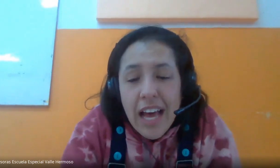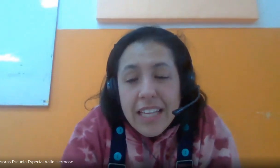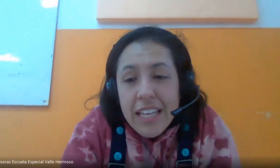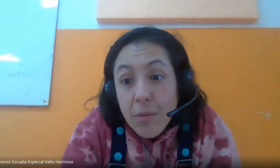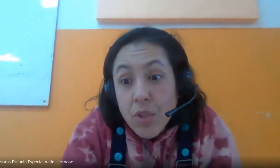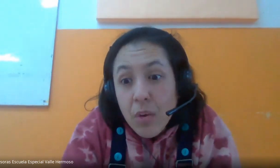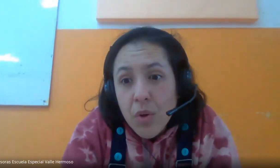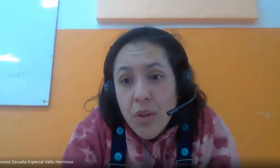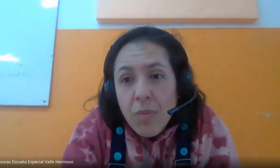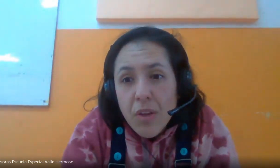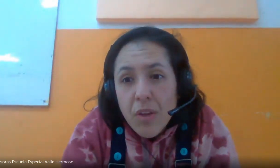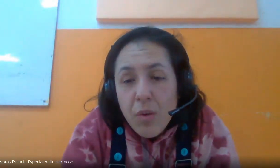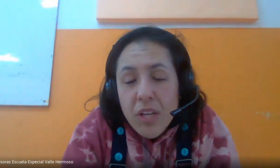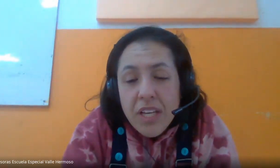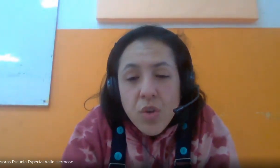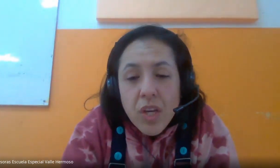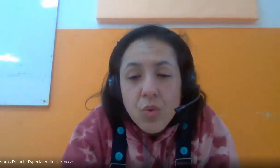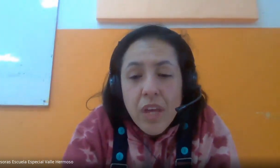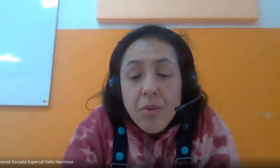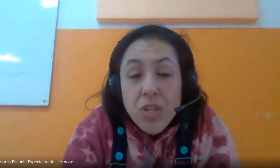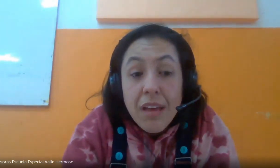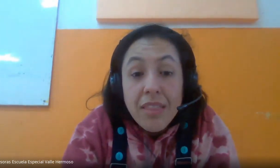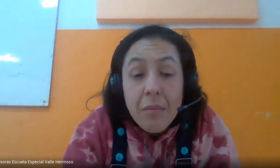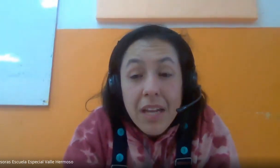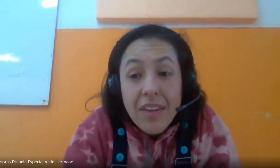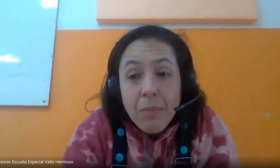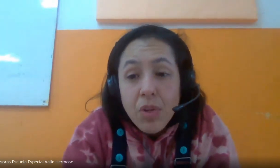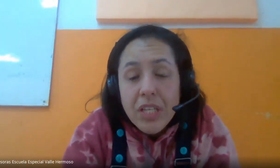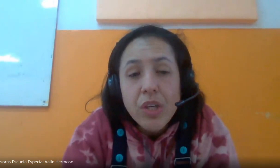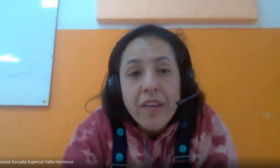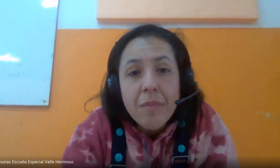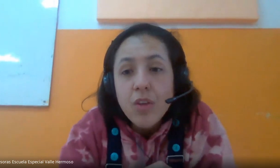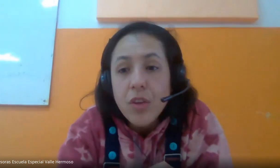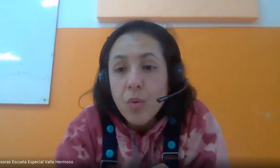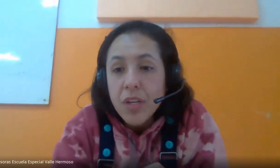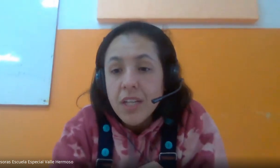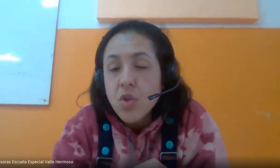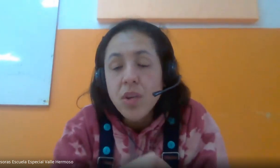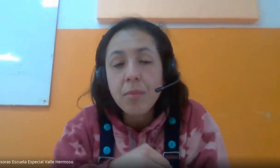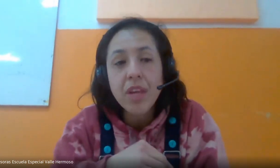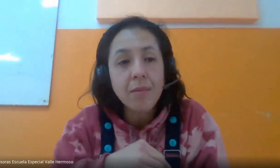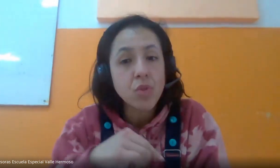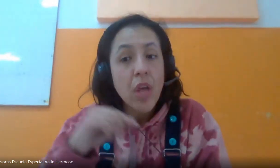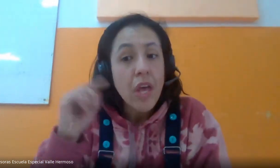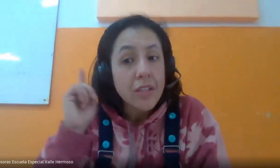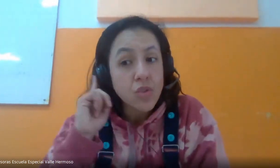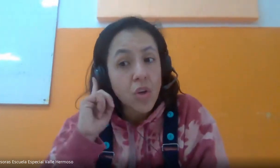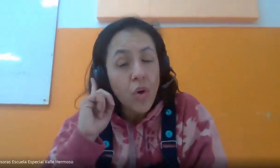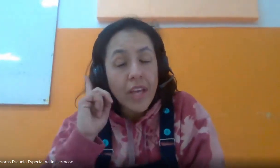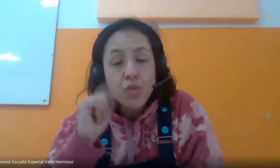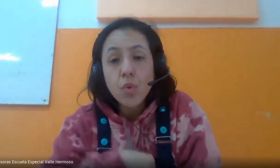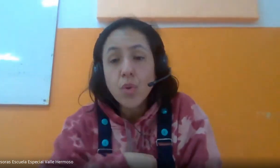ahí tenemos algunos de los medios de comunicación que estudiamos. Ya también habíamos dicho que había medios de comunicación que podíamos solo